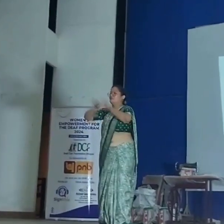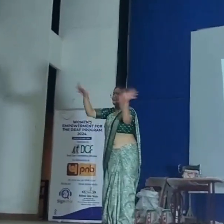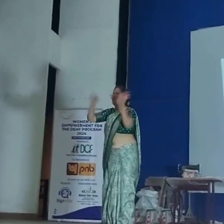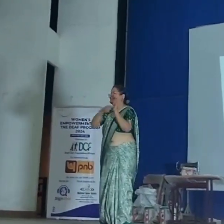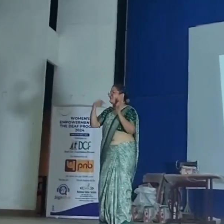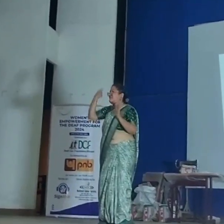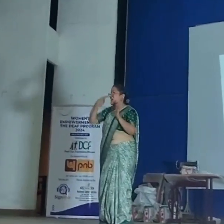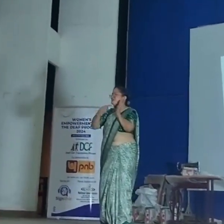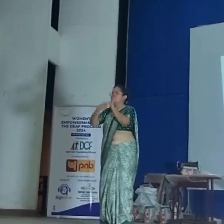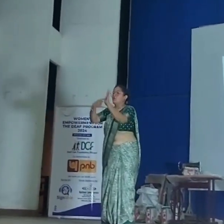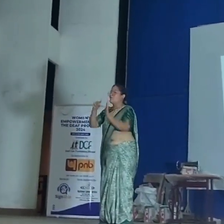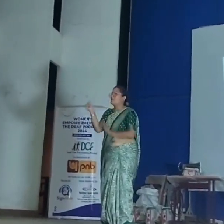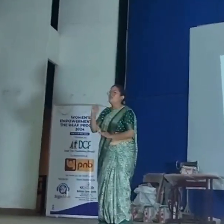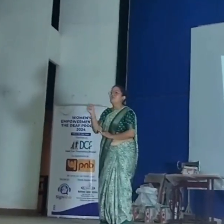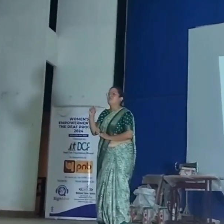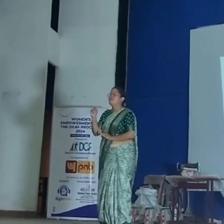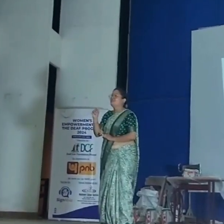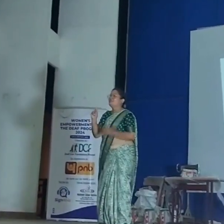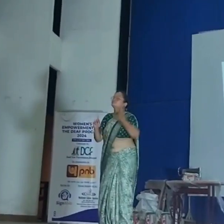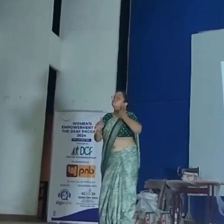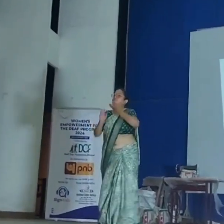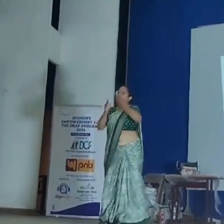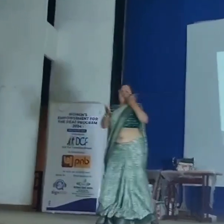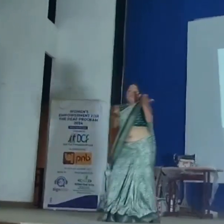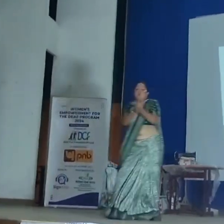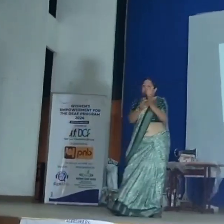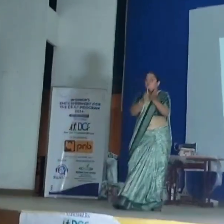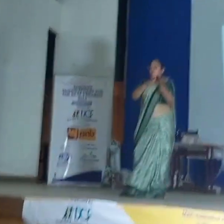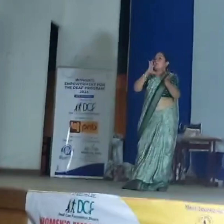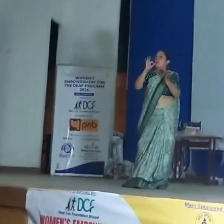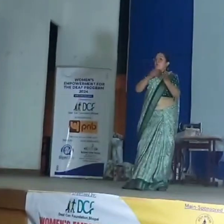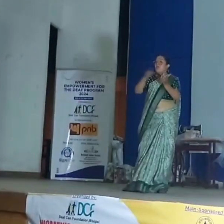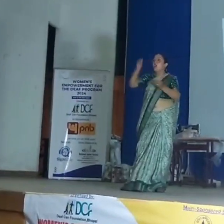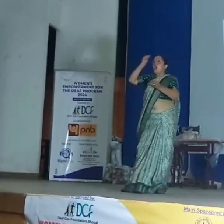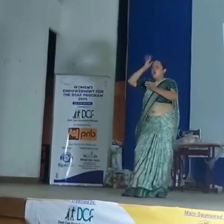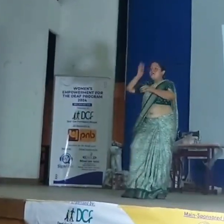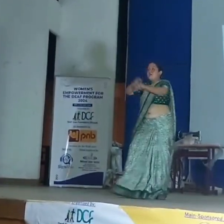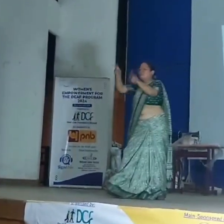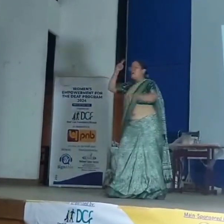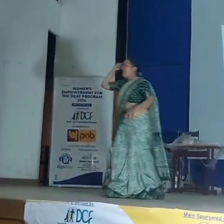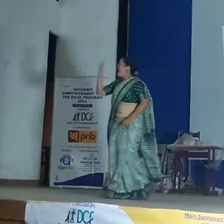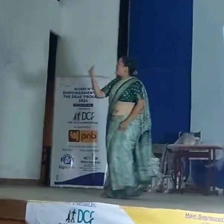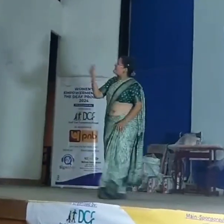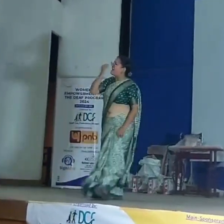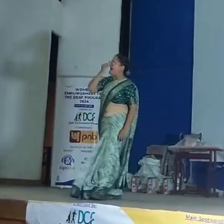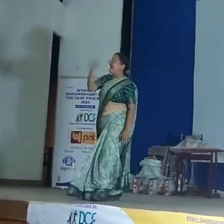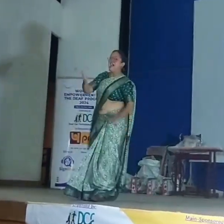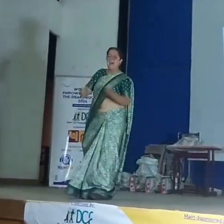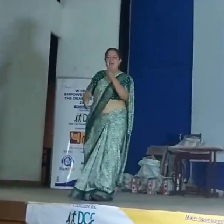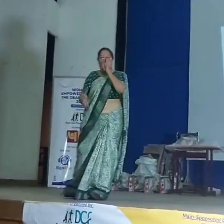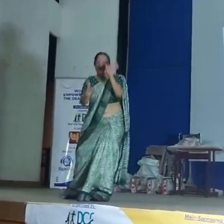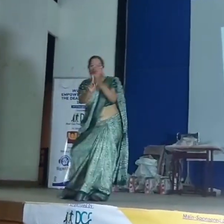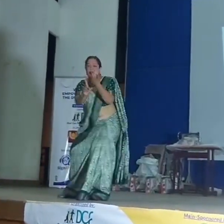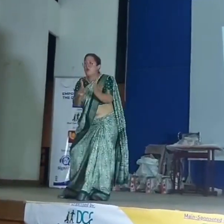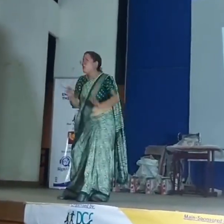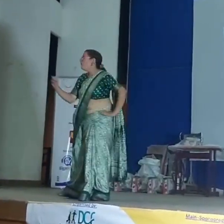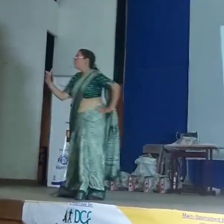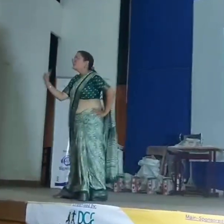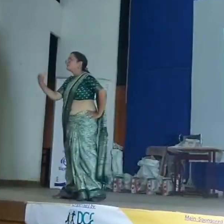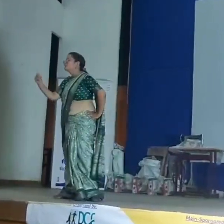है इसको हम अपलोड नहीं कर सकते, किसी का हम फेस नहीं दिखा सकते, क्योंकि हम उसे मेंटली वीक और मेंटली हरासमेंट नहीं करना चाहते उनके साथ। तो इसलिए मैं चाहता